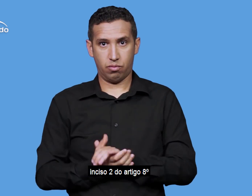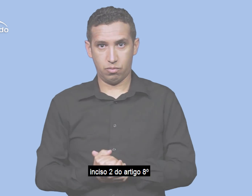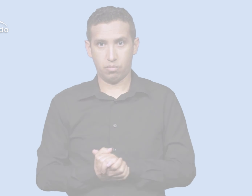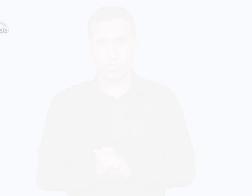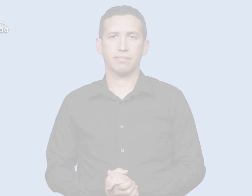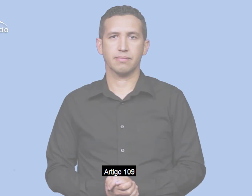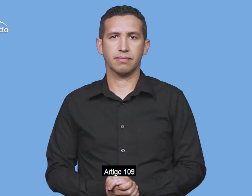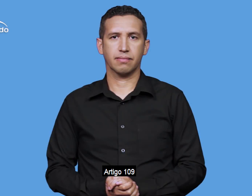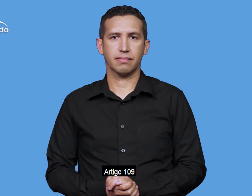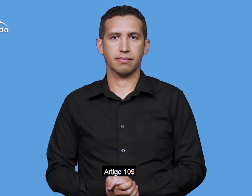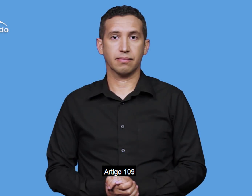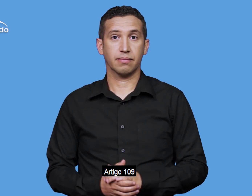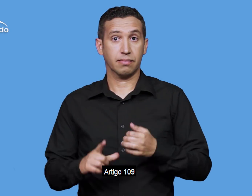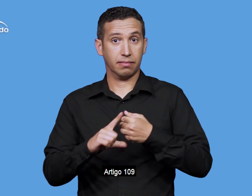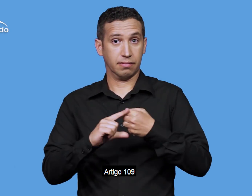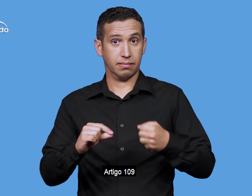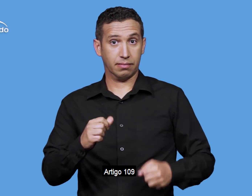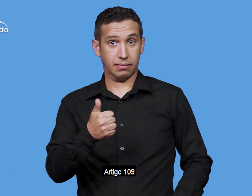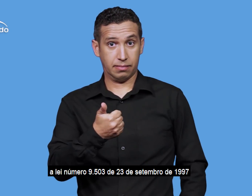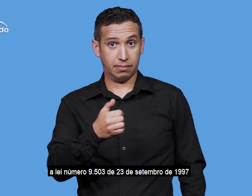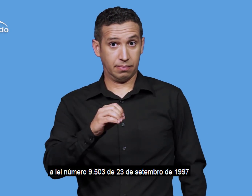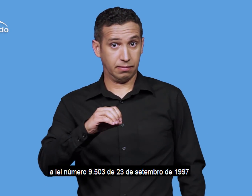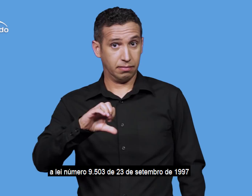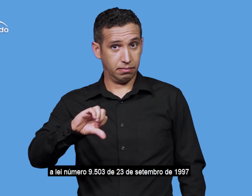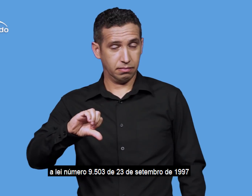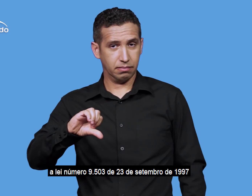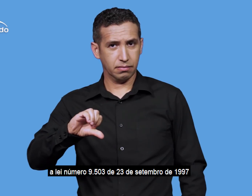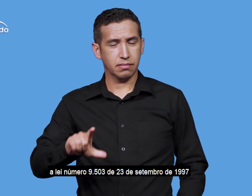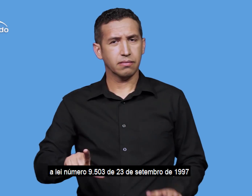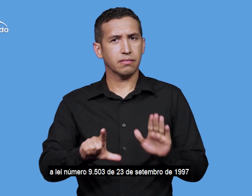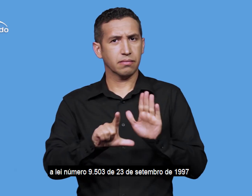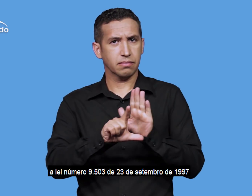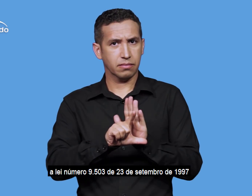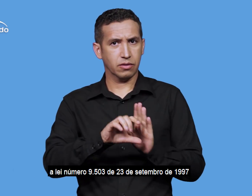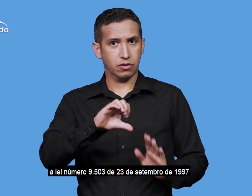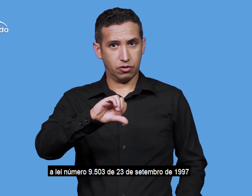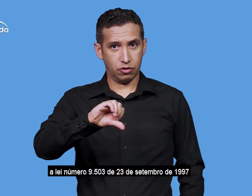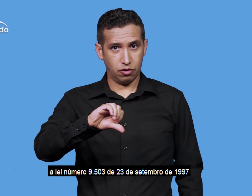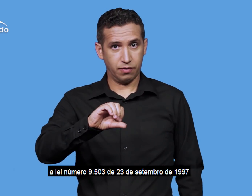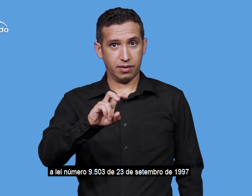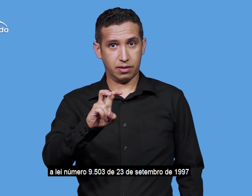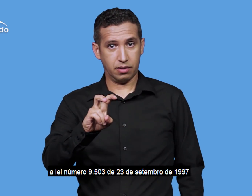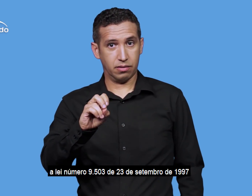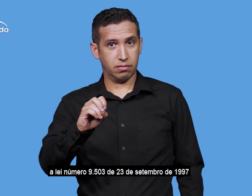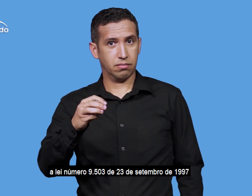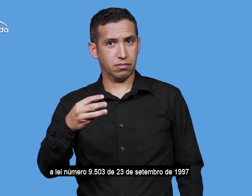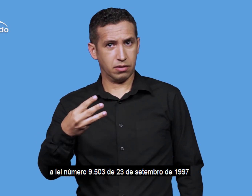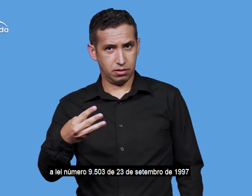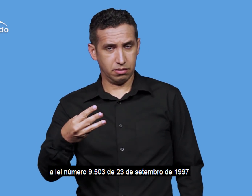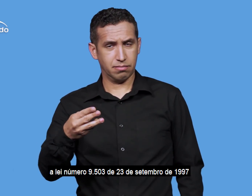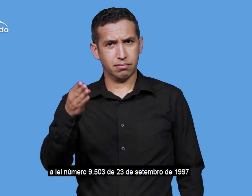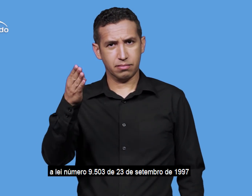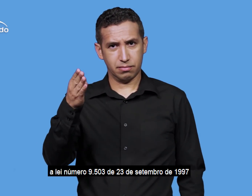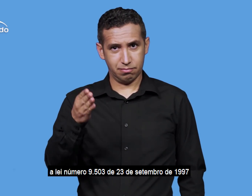artigo 109 a lei número 9.504 de 23 de setembro de